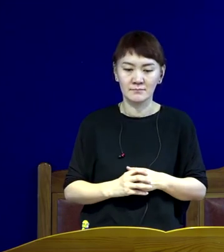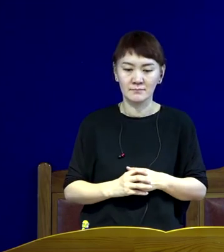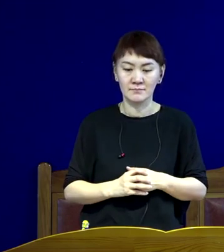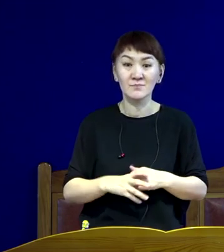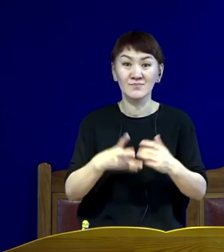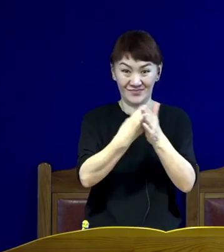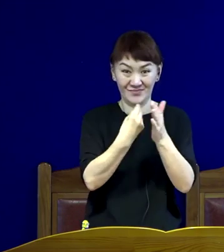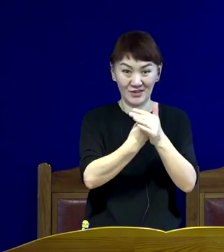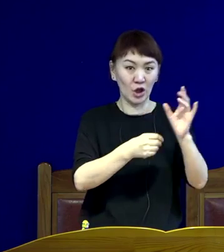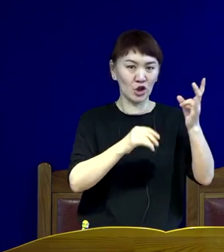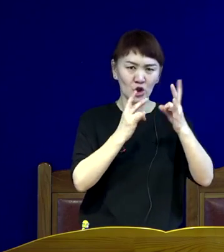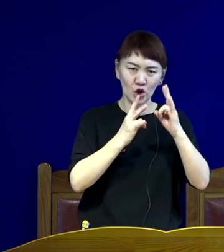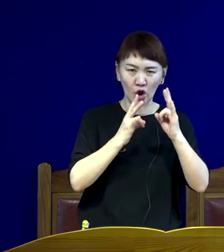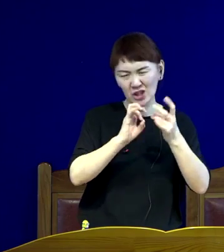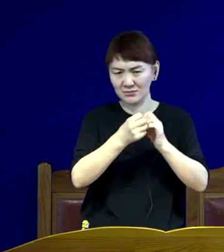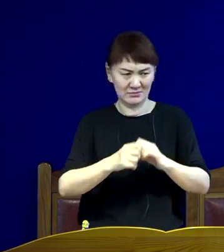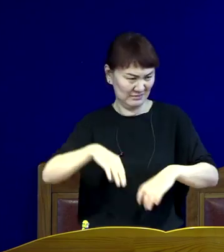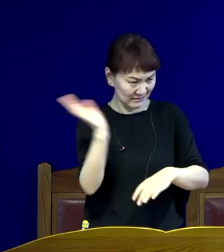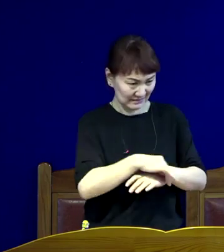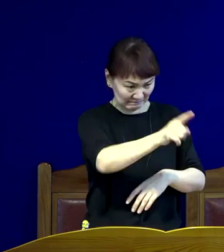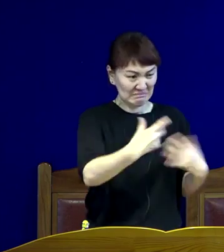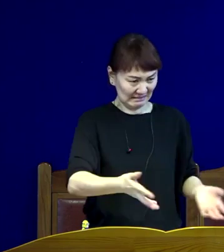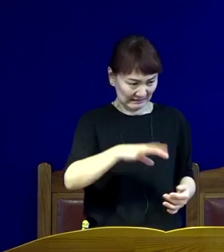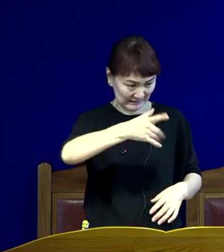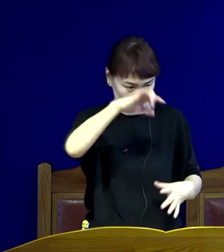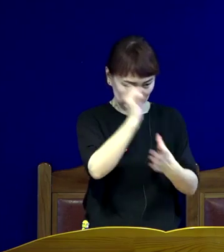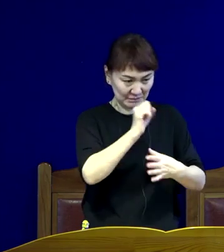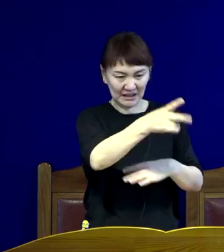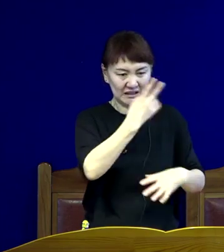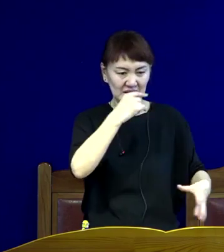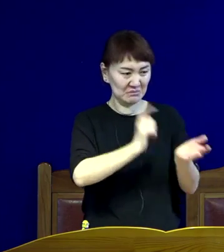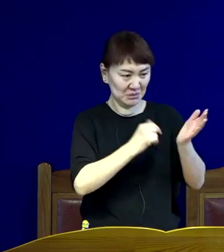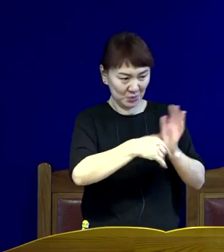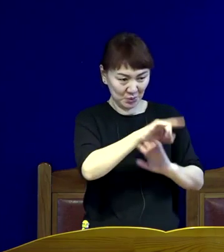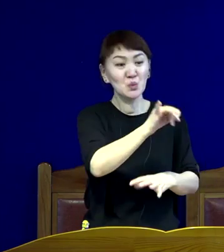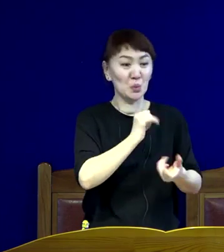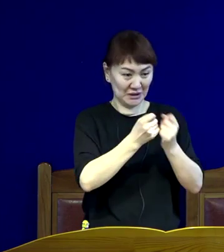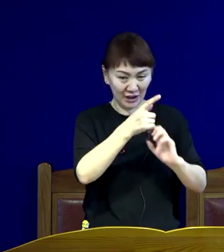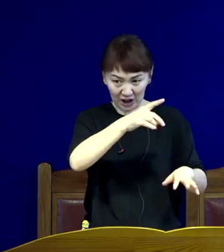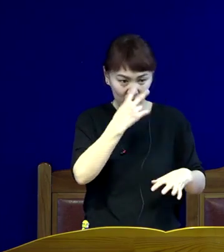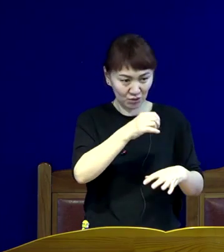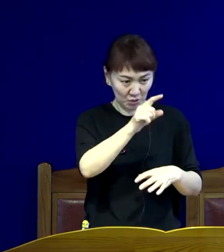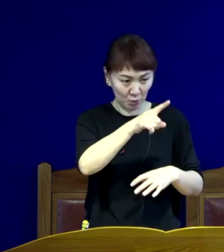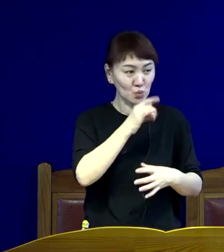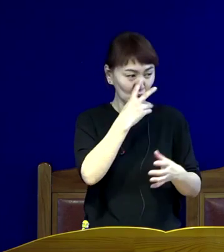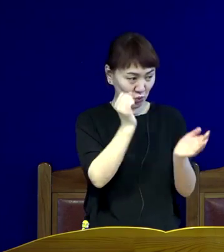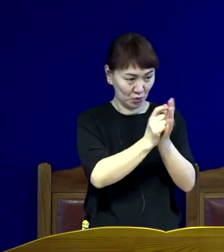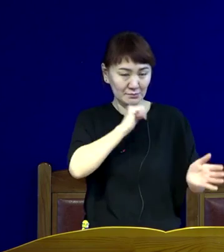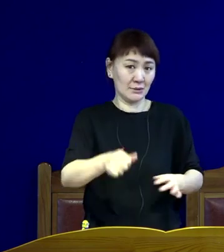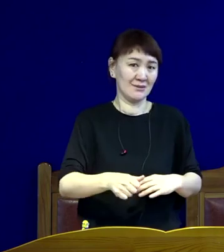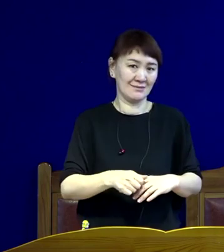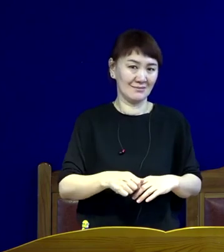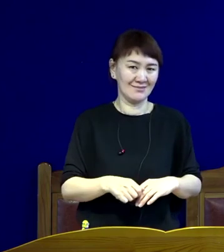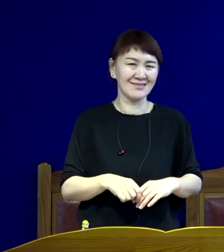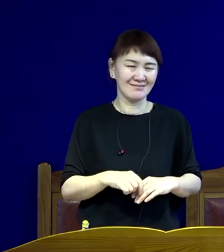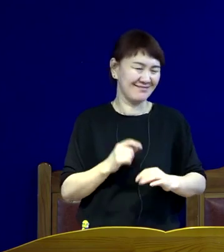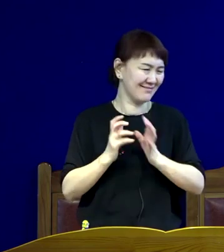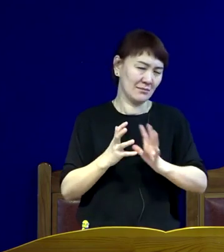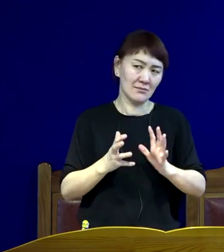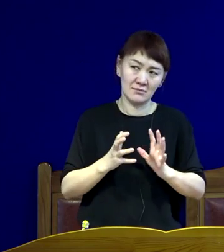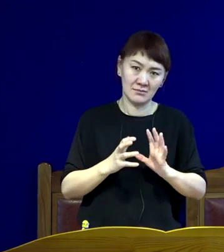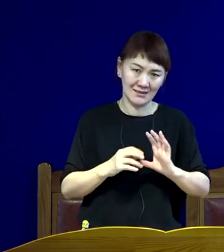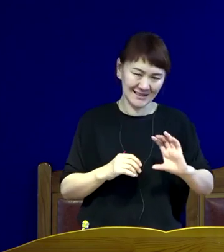үл таамсралтай гэх юм бол нөхрийн тань сэтгэл сэтгэл дотор ихнэрэ гэсэн сэтгэл нь одоо